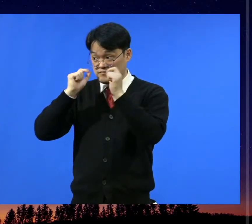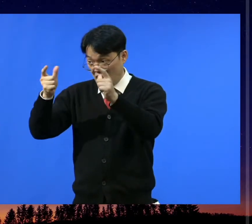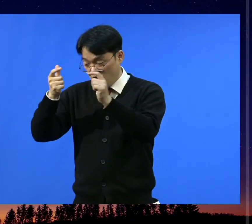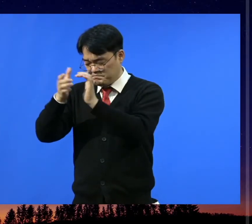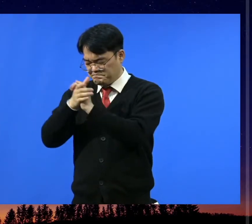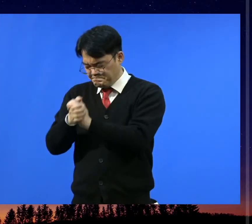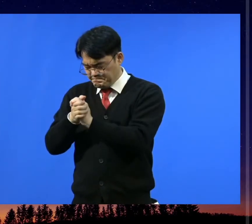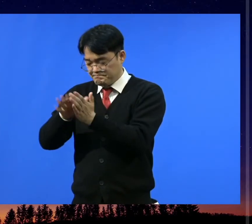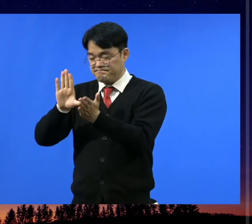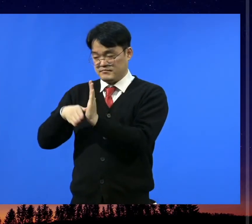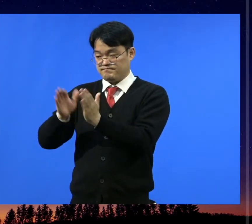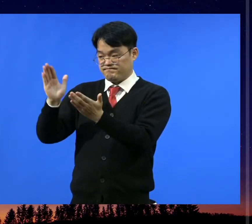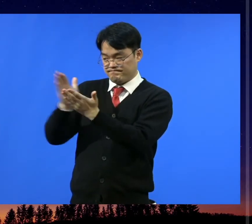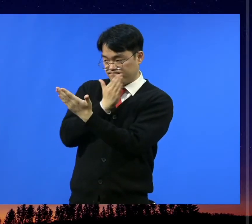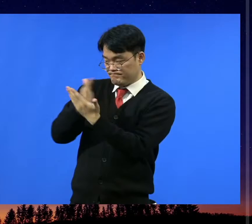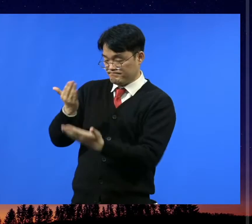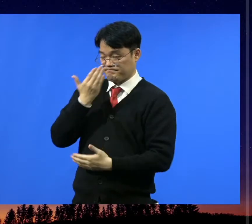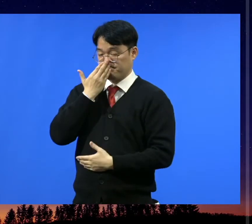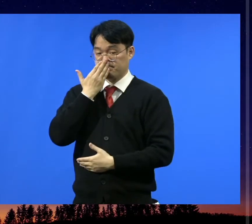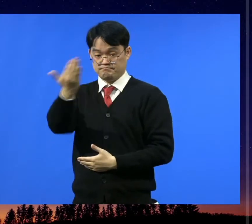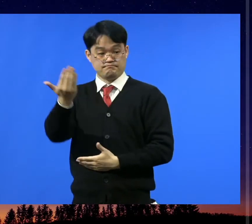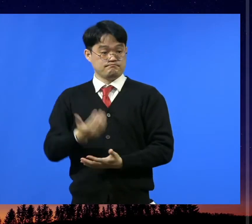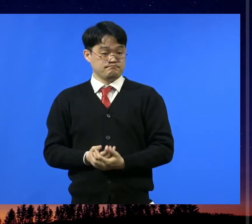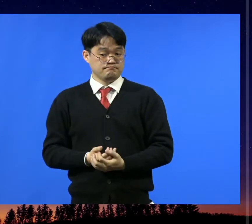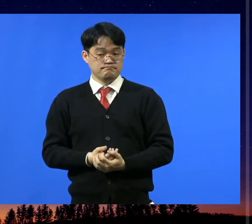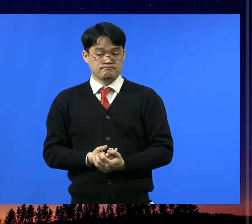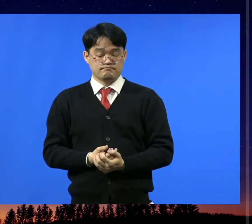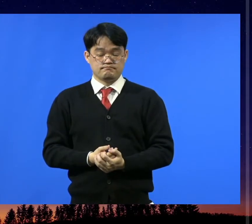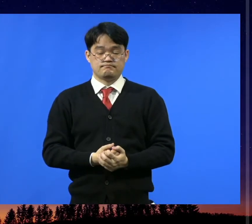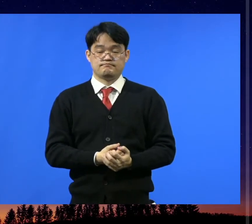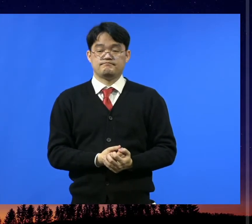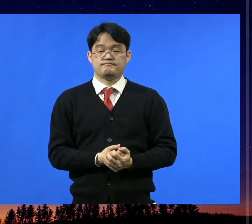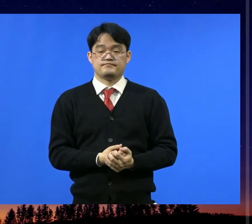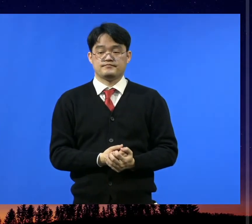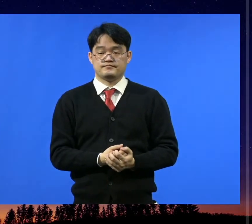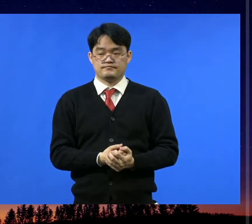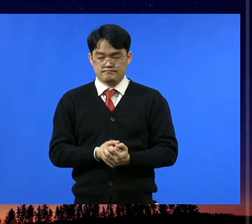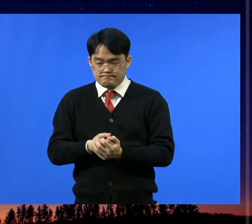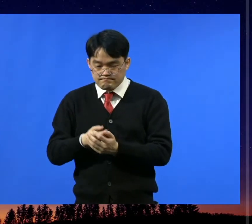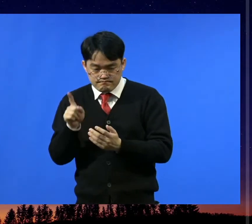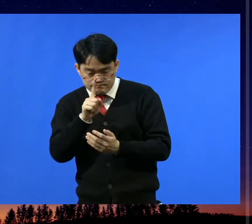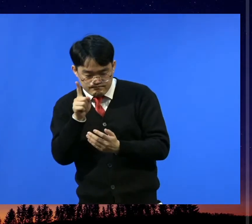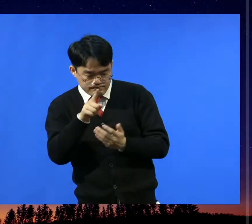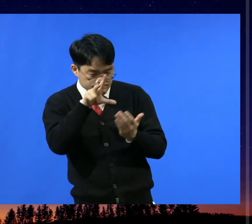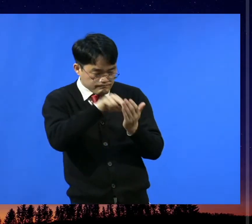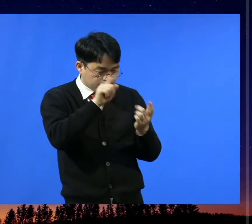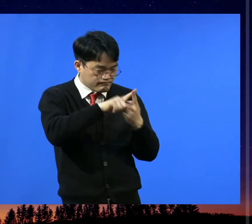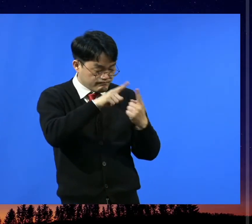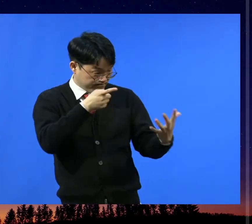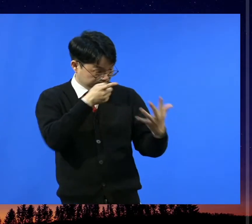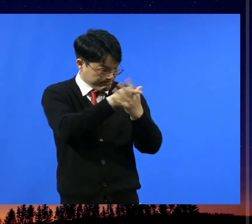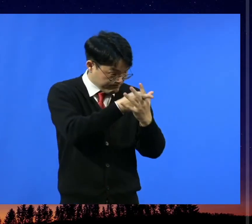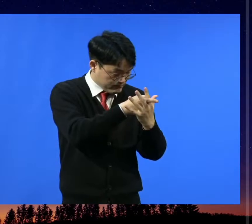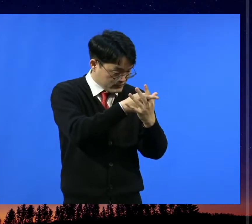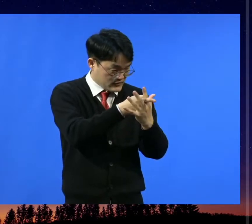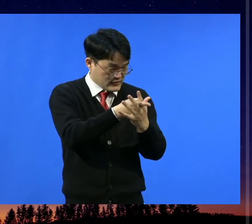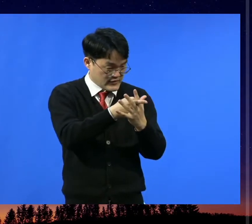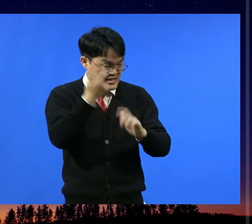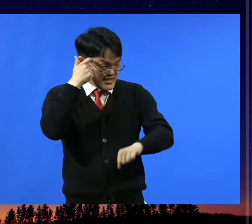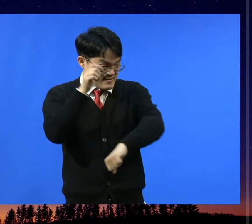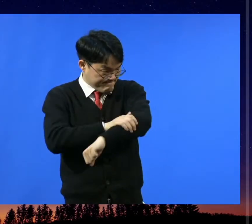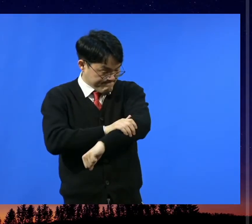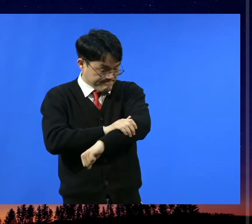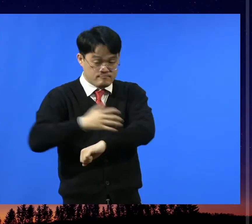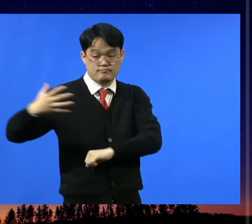깨어서 기도하고 있으면 분별력이 생긴다는 거예요. 통찰력이 생기고 지혜가 생기고 모든 것에